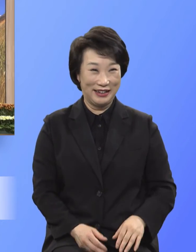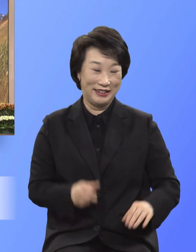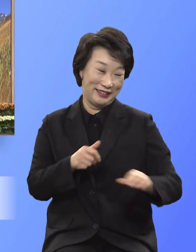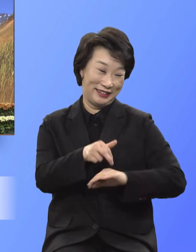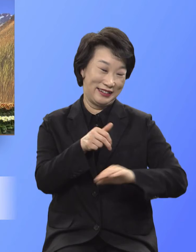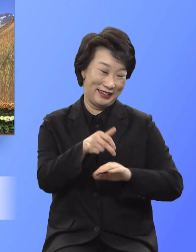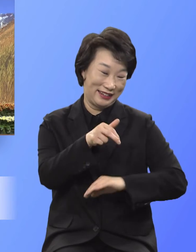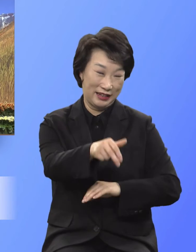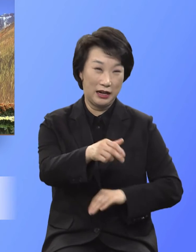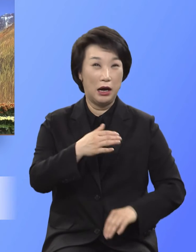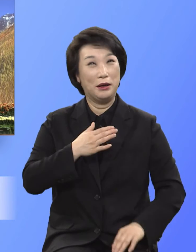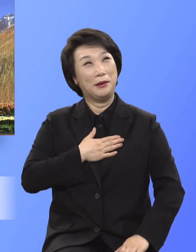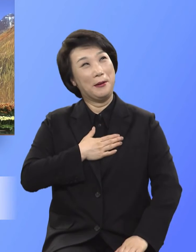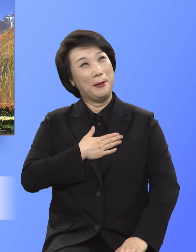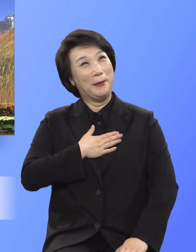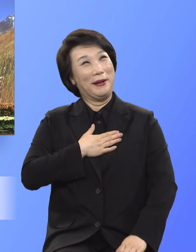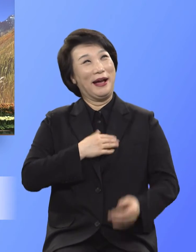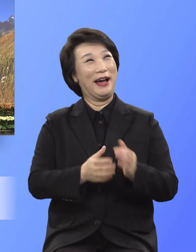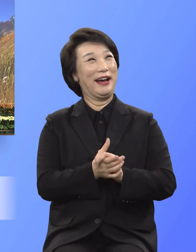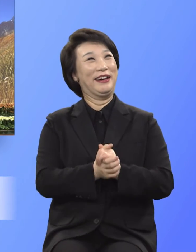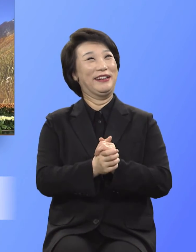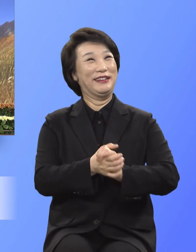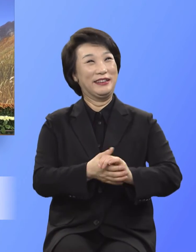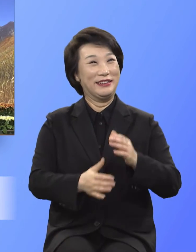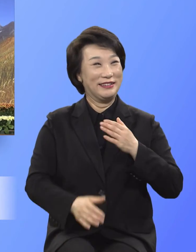이야, 내가 그래도